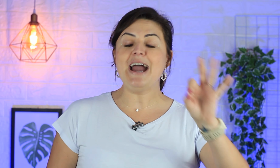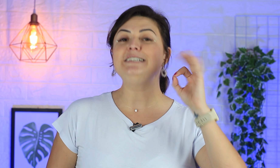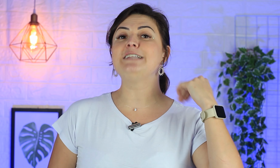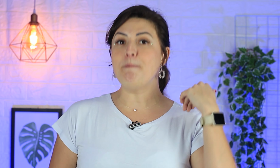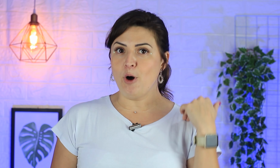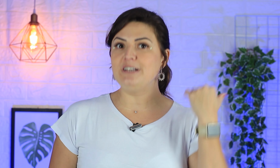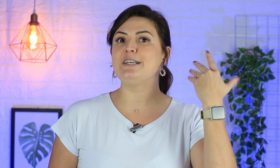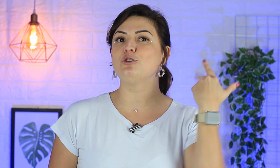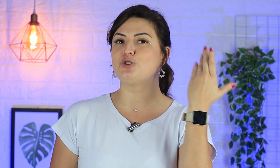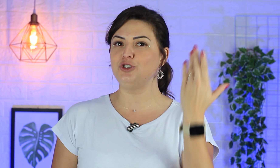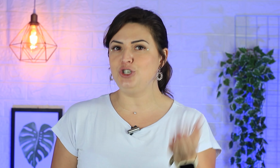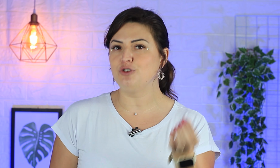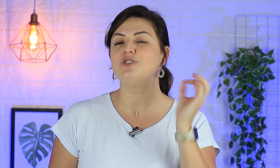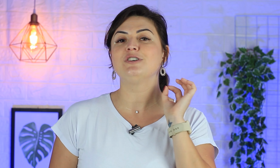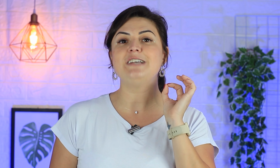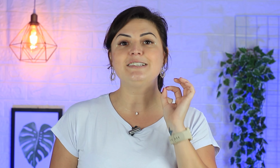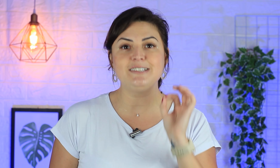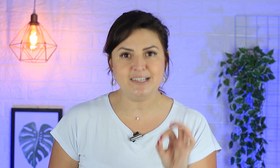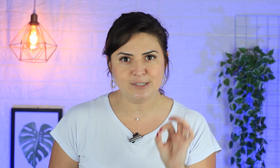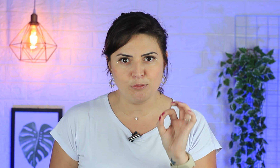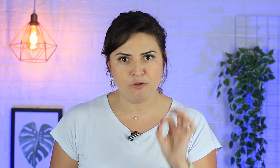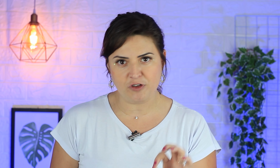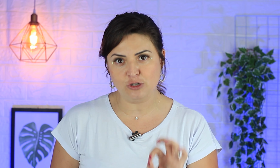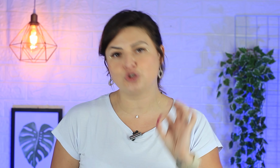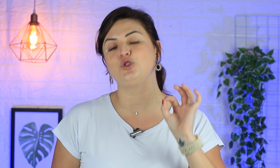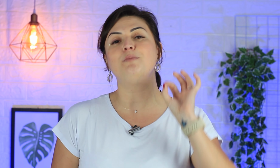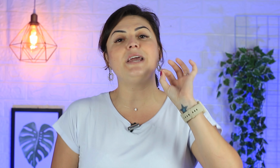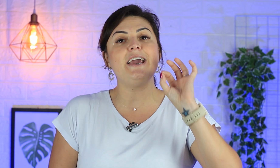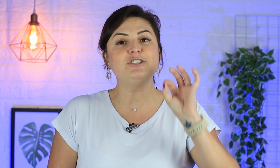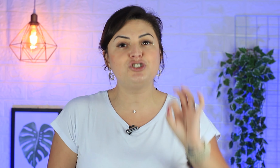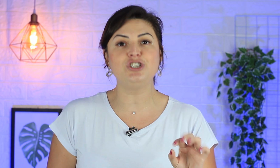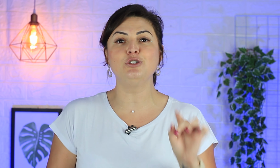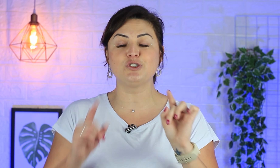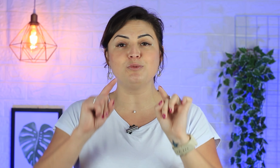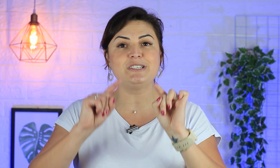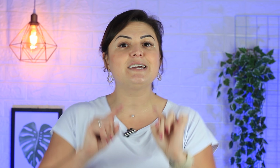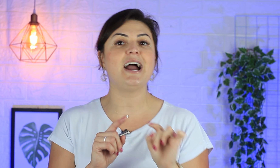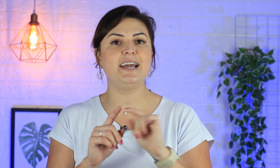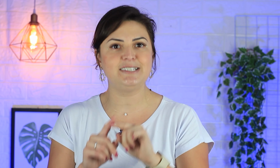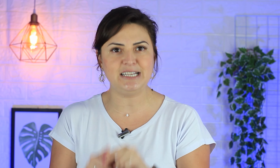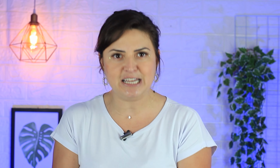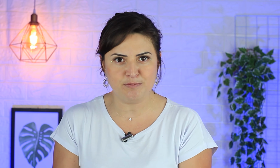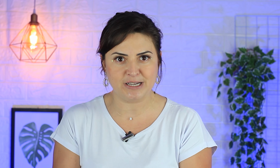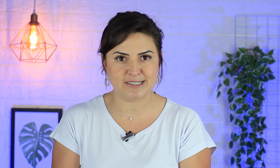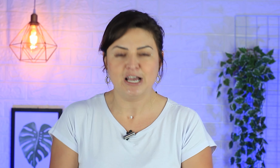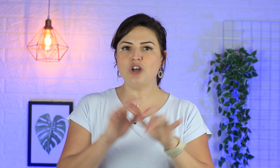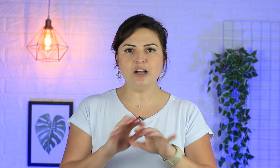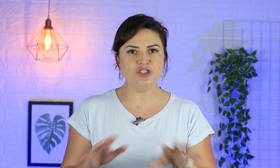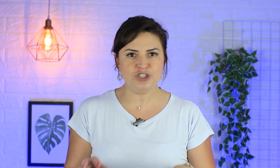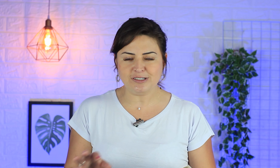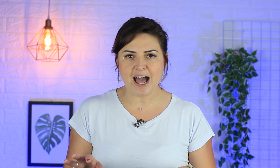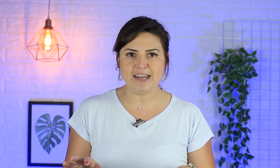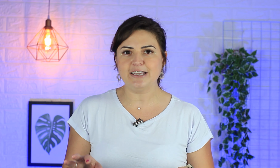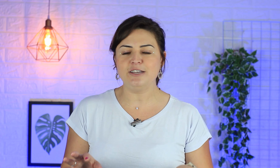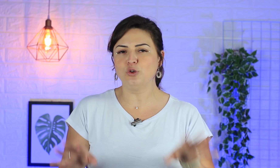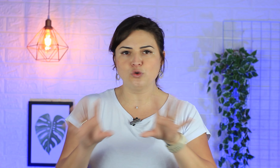mas depois eu sugiro que você assista o meu vídeo sobre estilos musicais em Libras. Só digitar aqui no